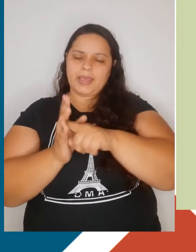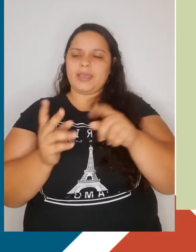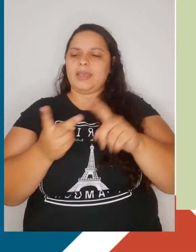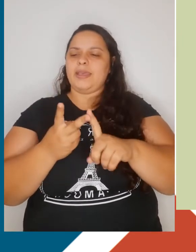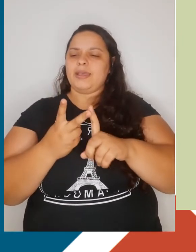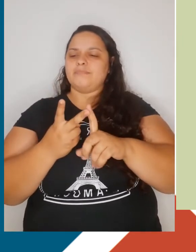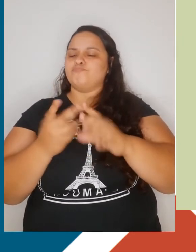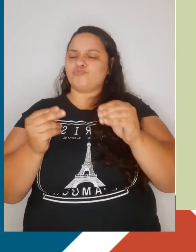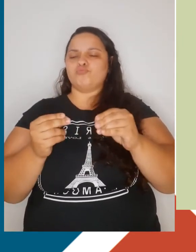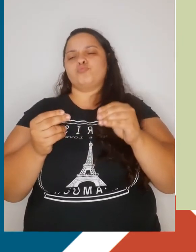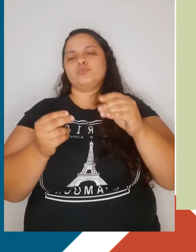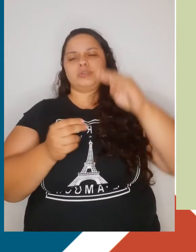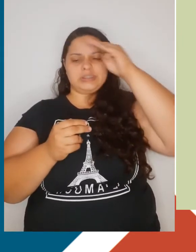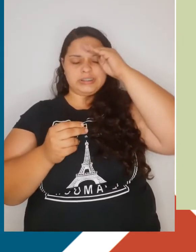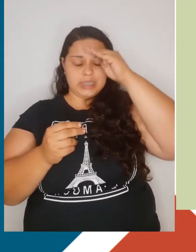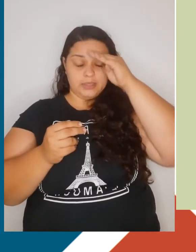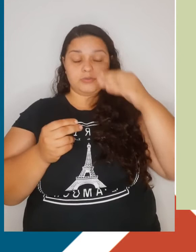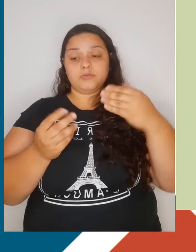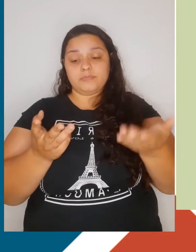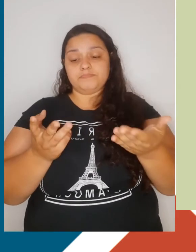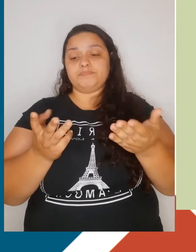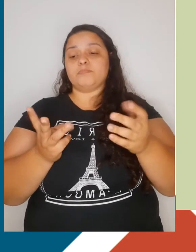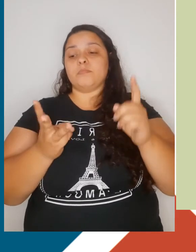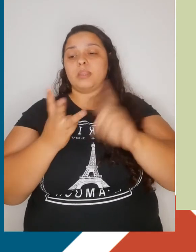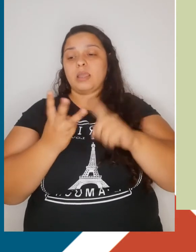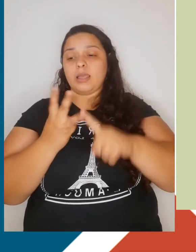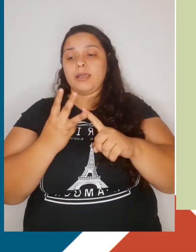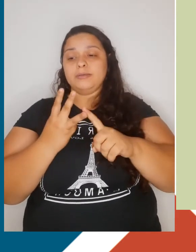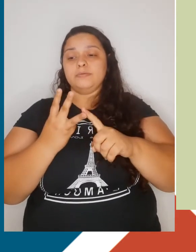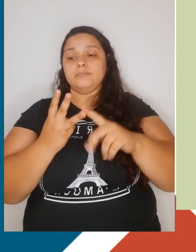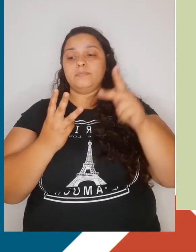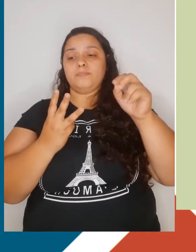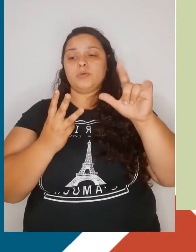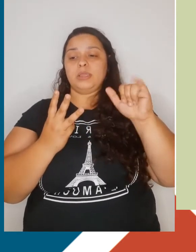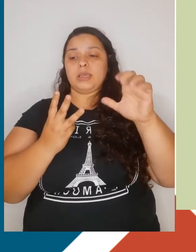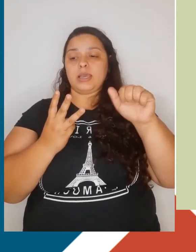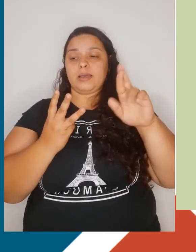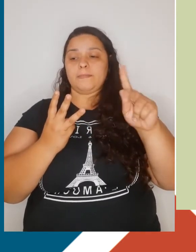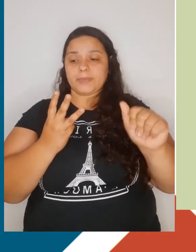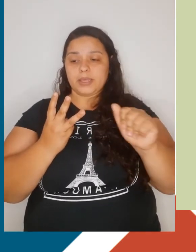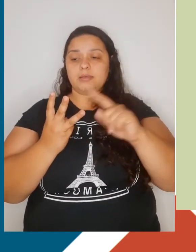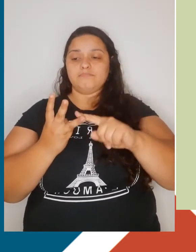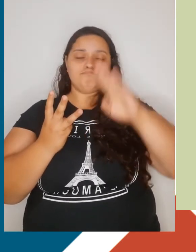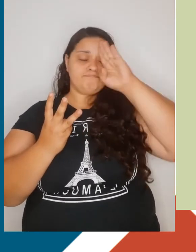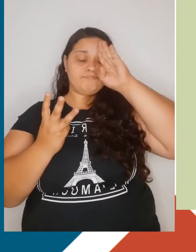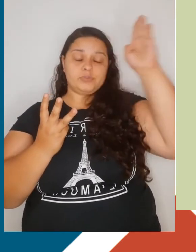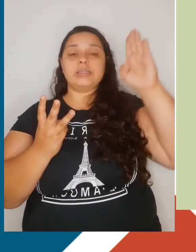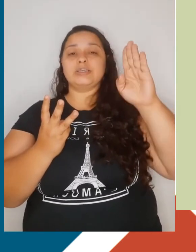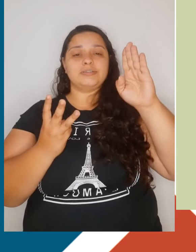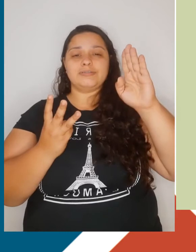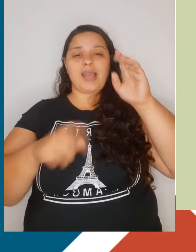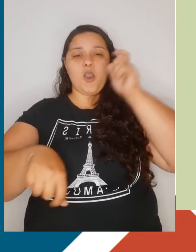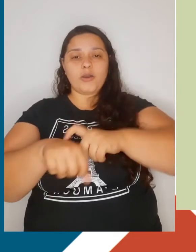ao lado de Simão Bolívar em diversas das batalhas travadas por ele. Ou, por exemplo, de Policarpa Salavarrieta, que